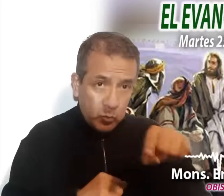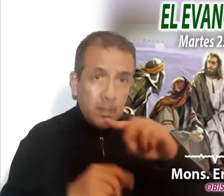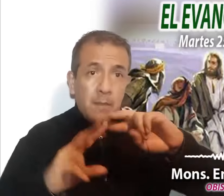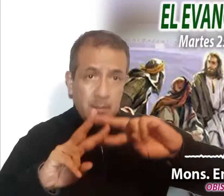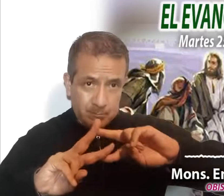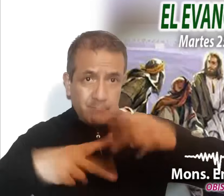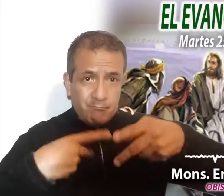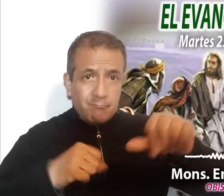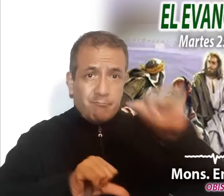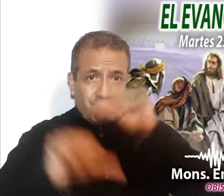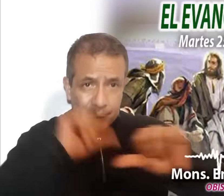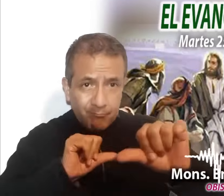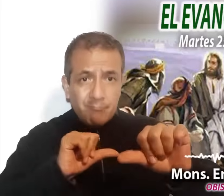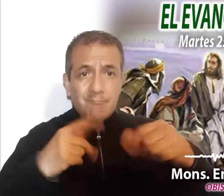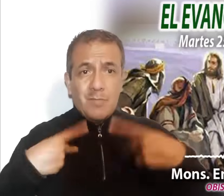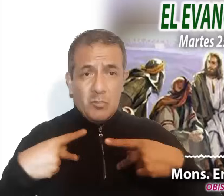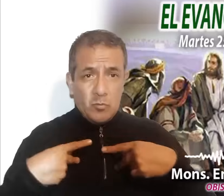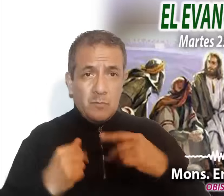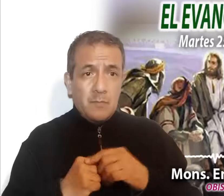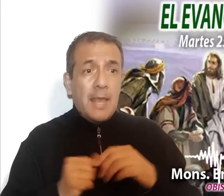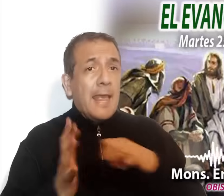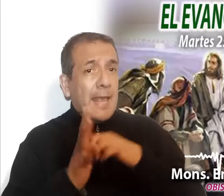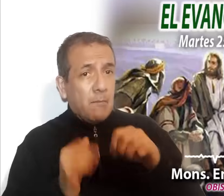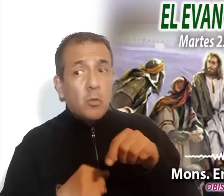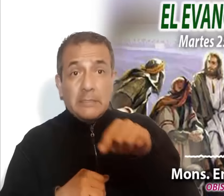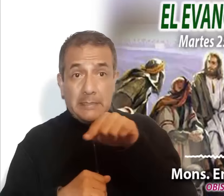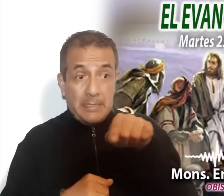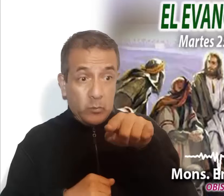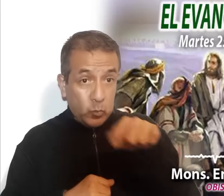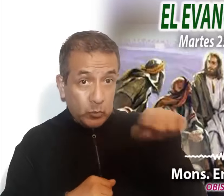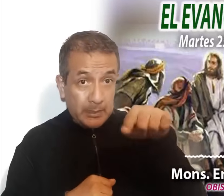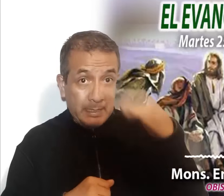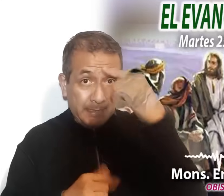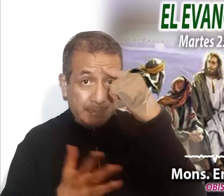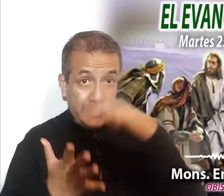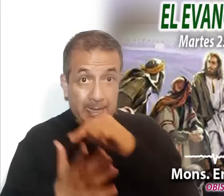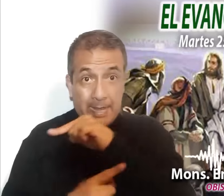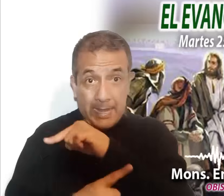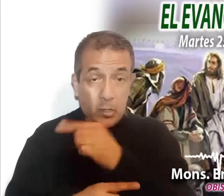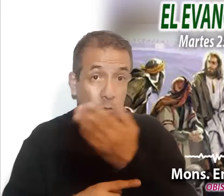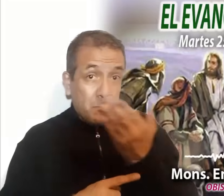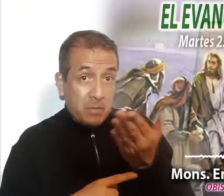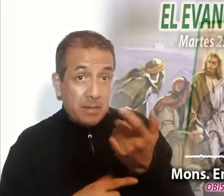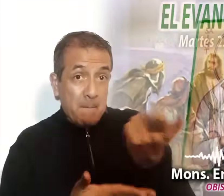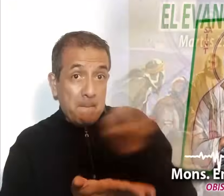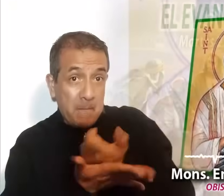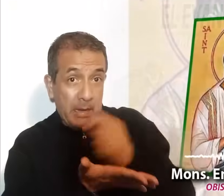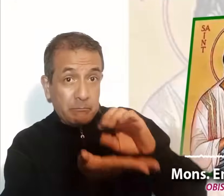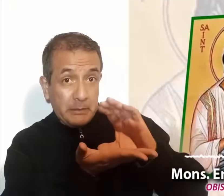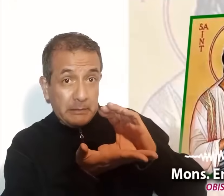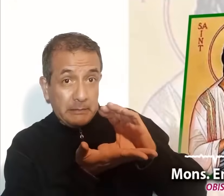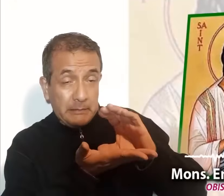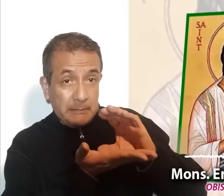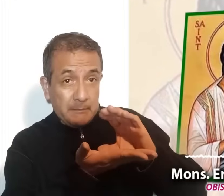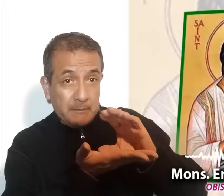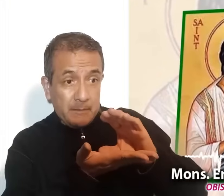de ellos y pensar qué harían con el sueldo que ellos consideran excesivo, cómo trabajarían ante